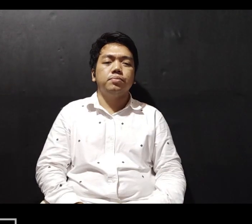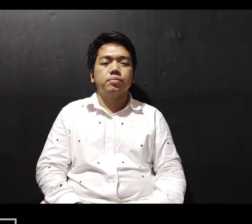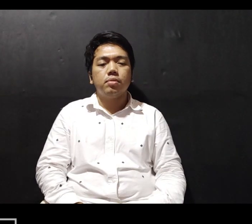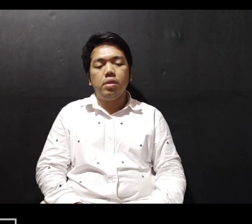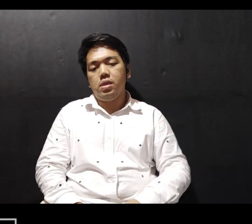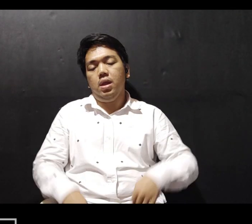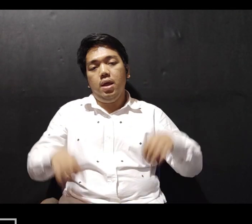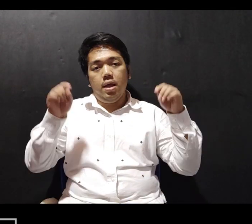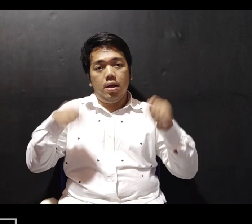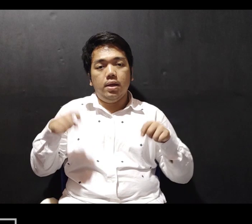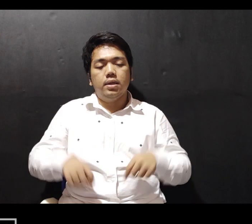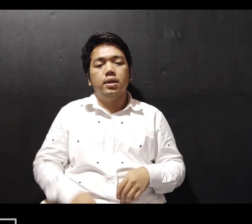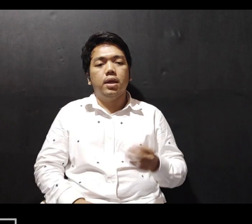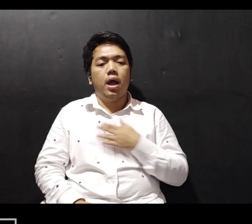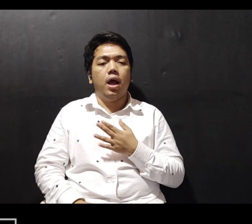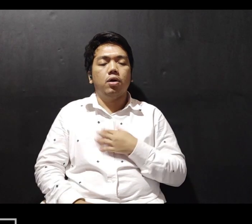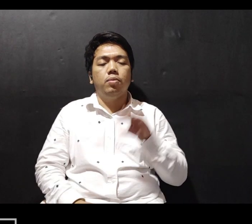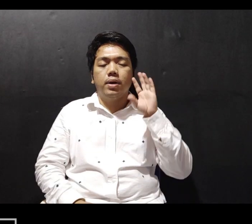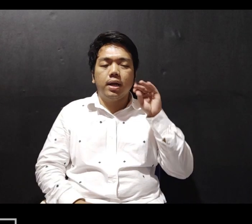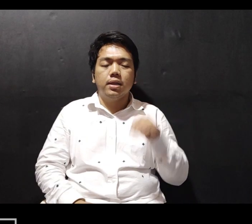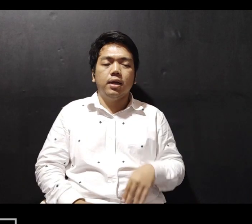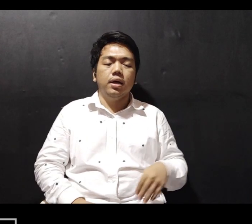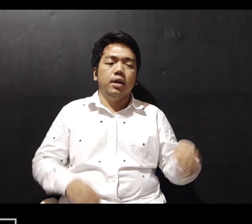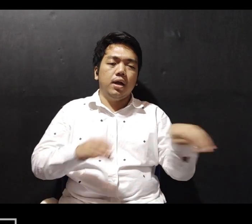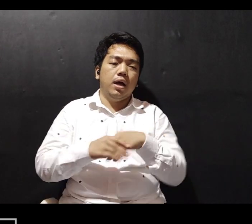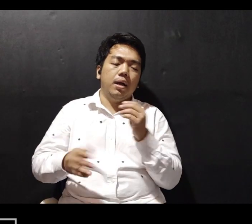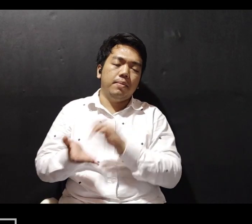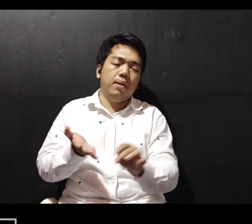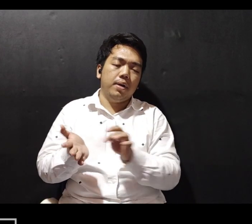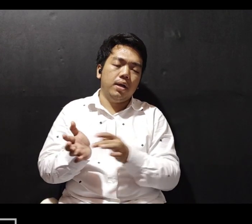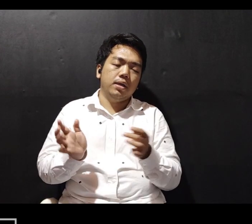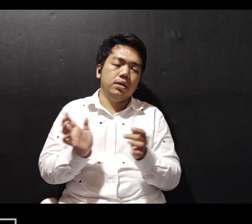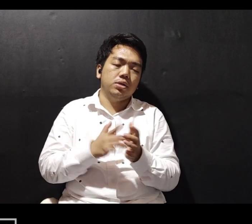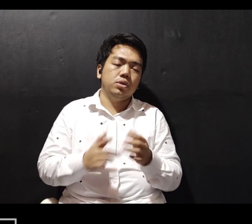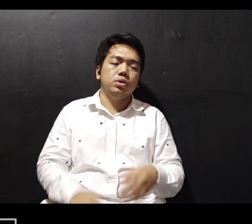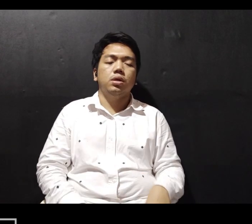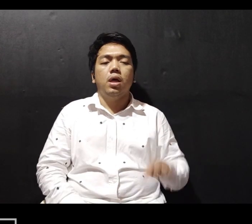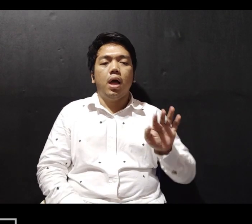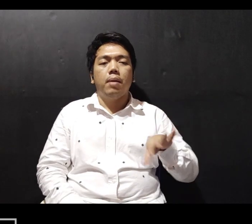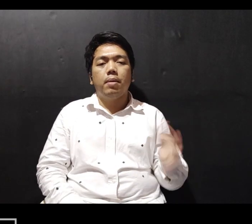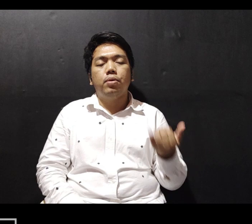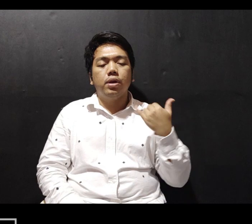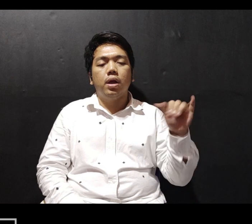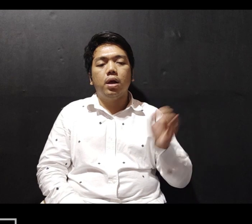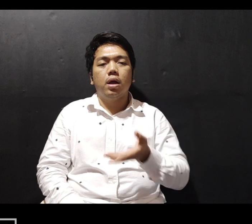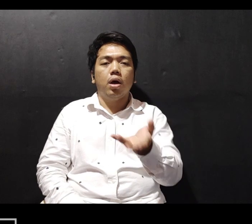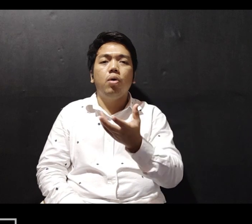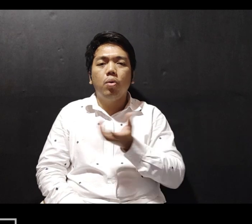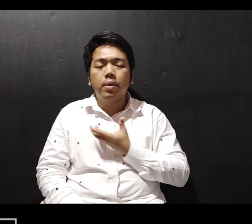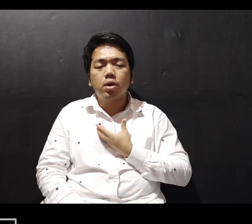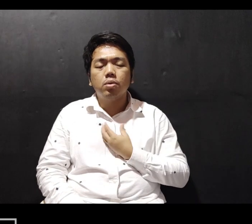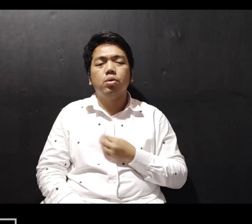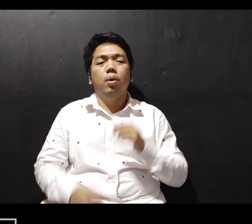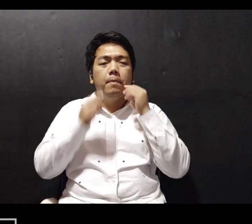Saat ini dalam hadiratnya aku berkata di dalam nama Yesus. Apapun yang engkau butuhkan. Apapun yang